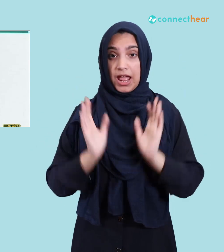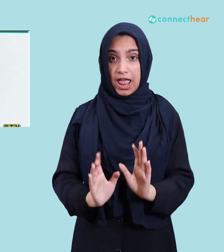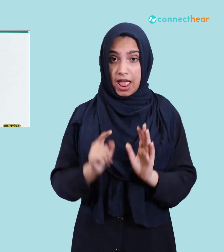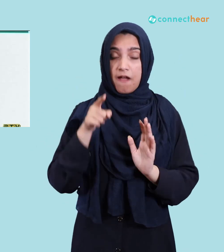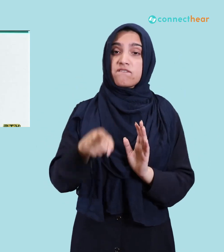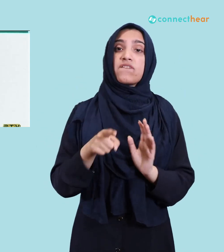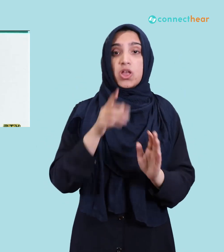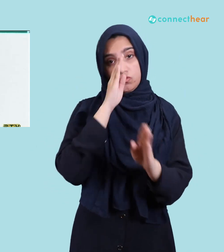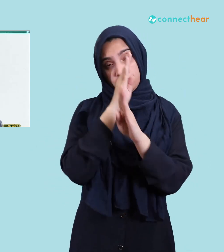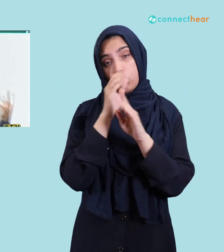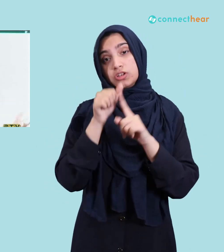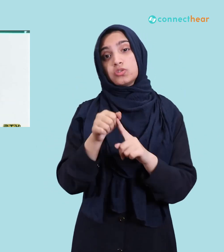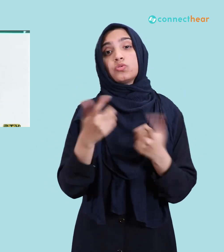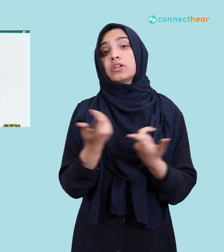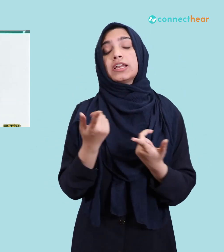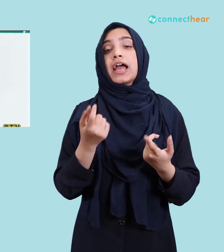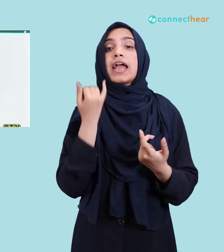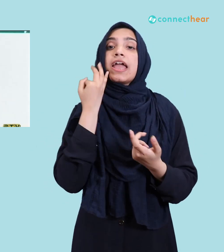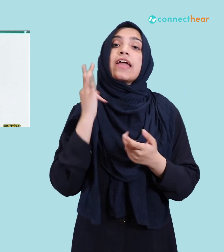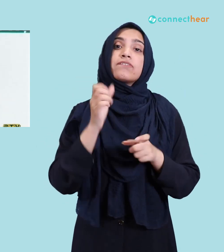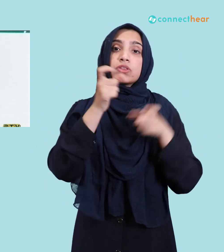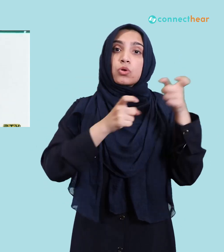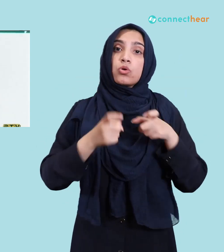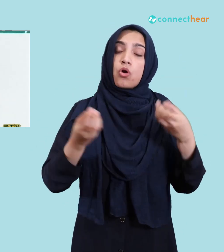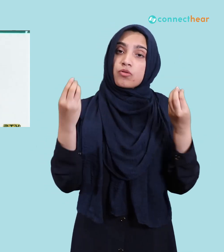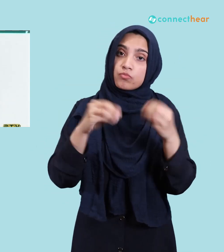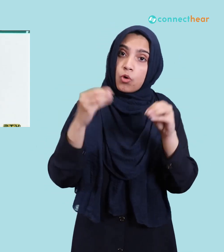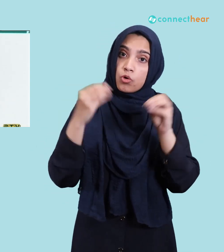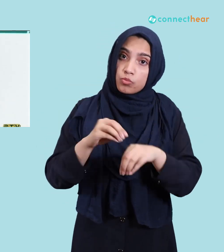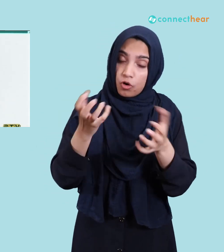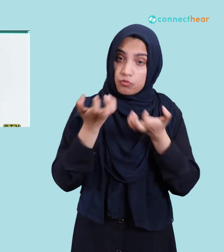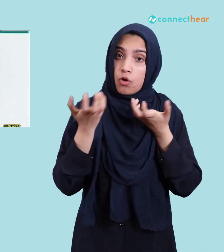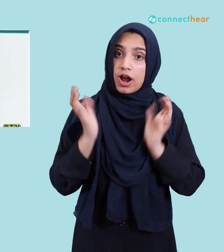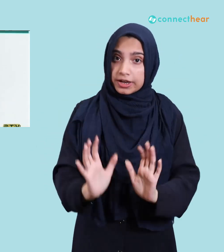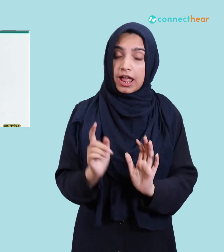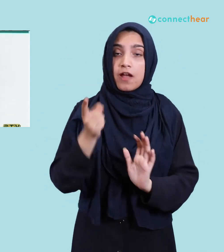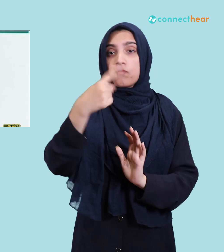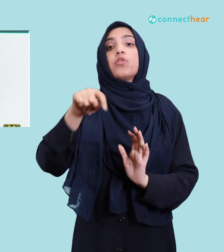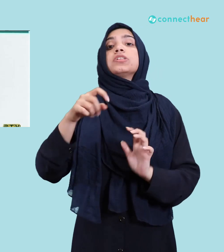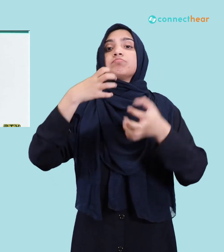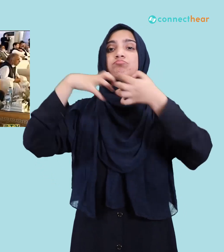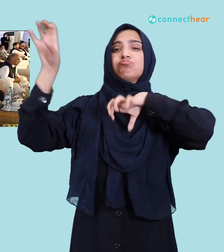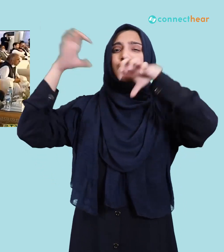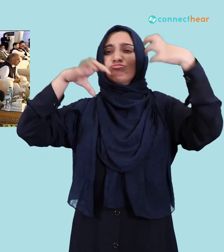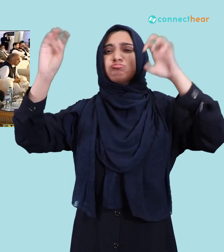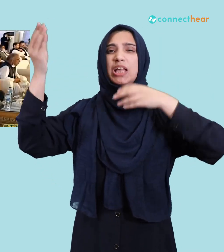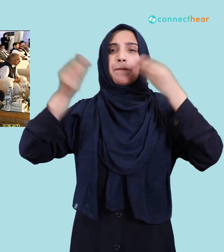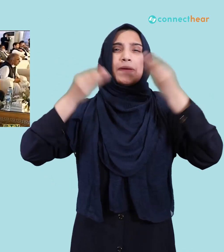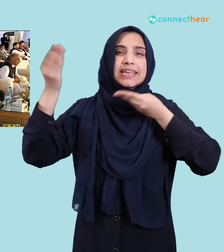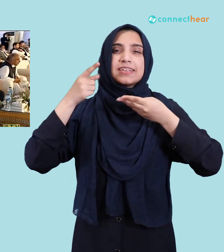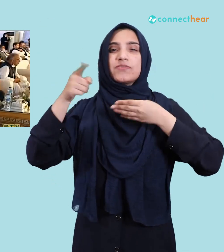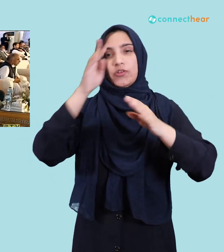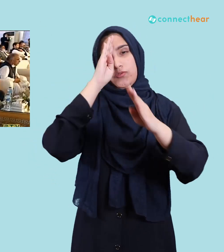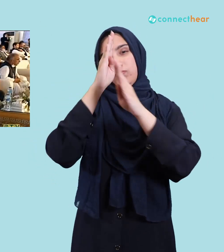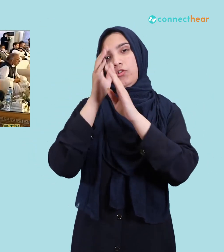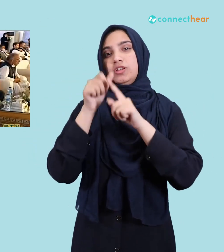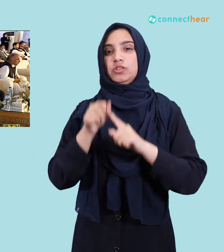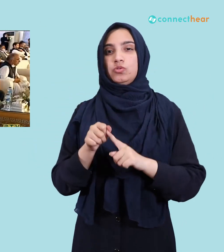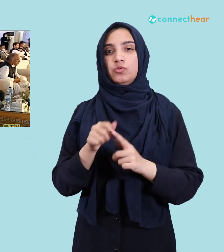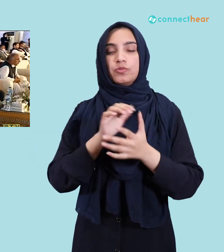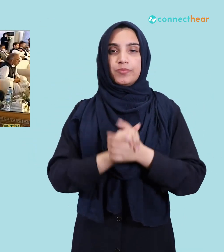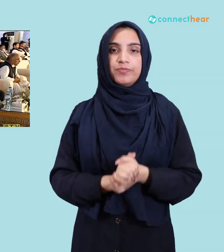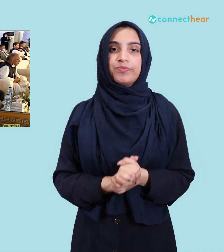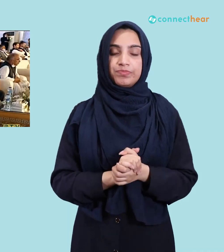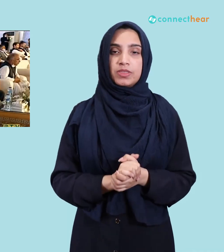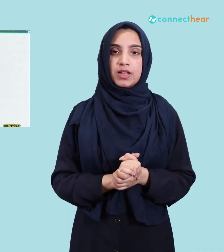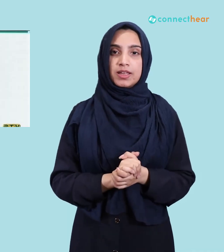ہے کہ پریفرنس دیں. اگر زیادہ لوگ آنا چاہیں، ایکسپورٹ کی انڈسٹری کو پریفرنس دیں. اور دوسری چیز کہ